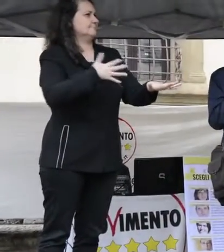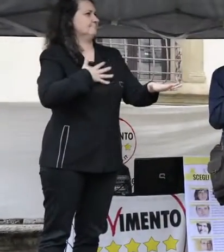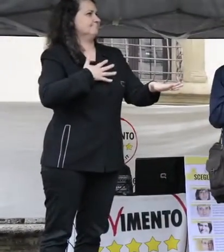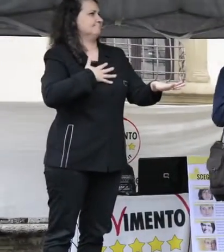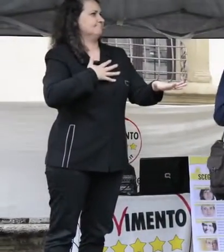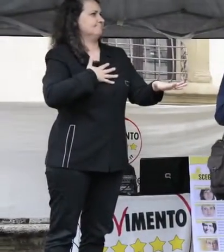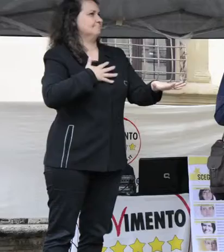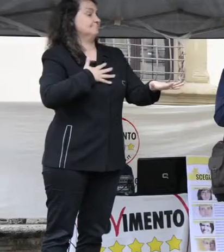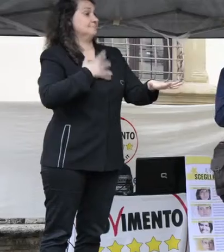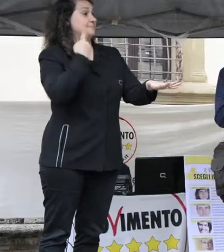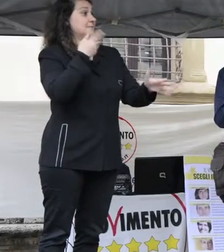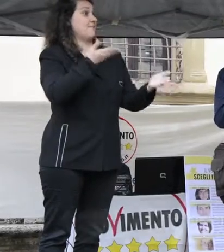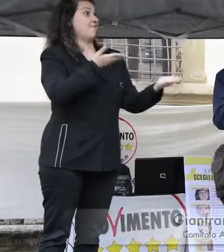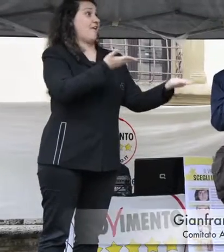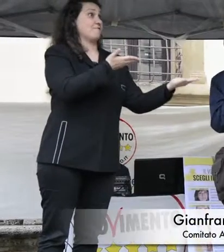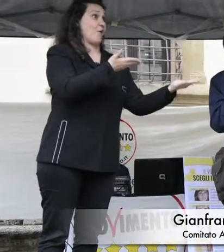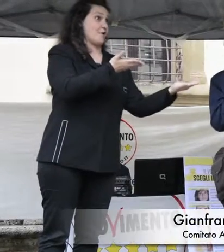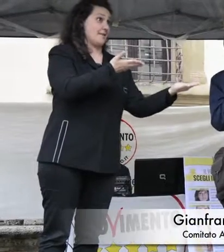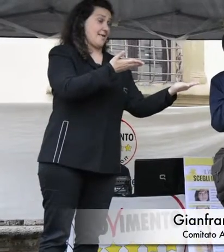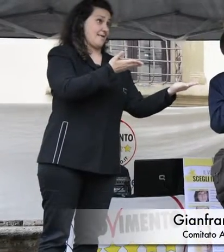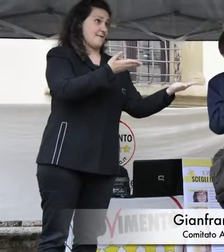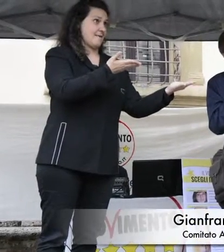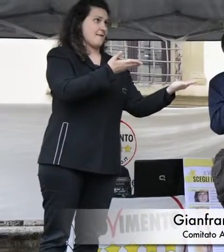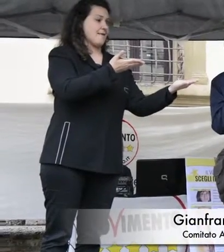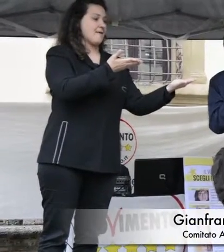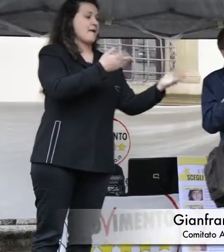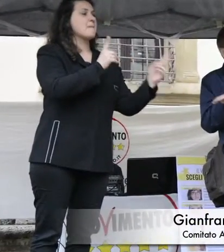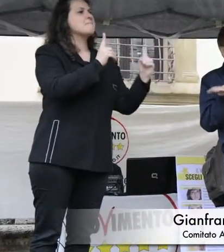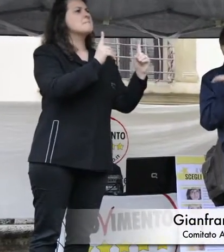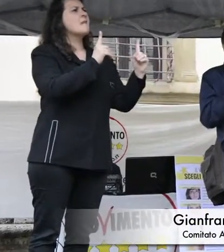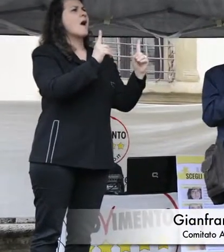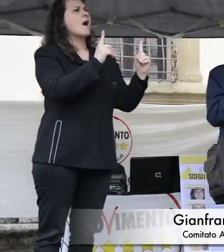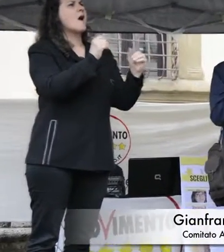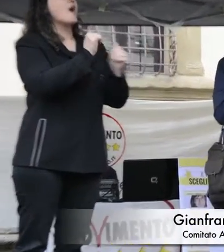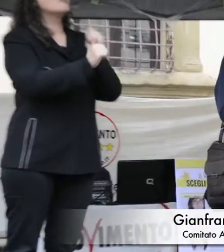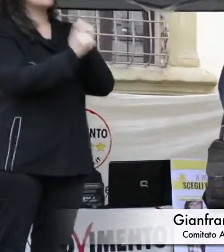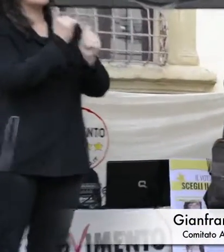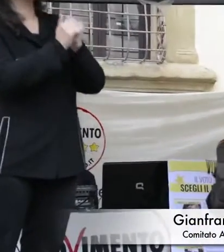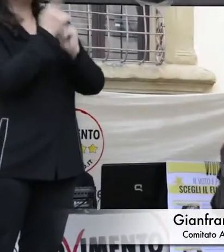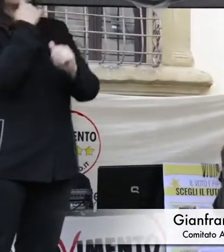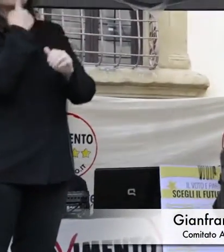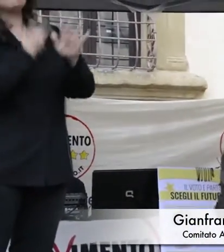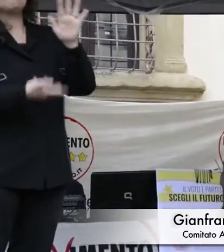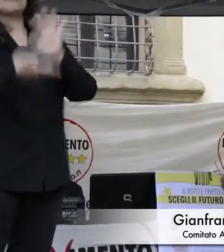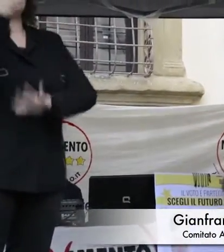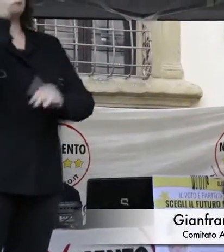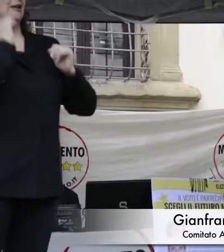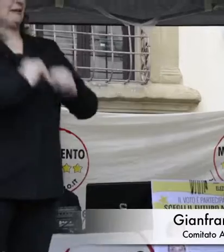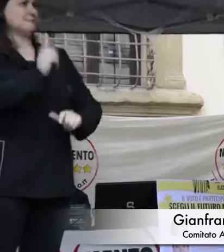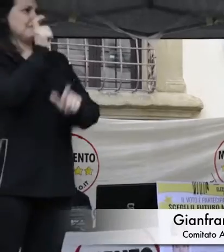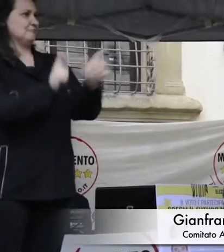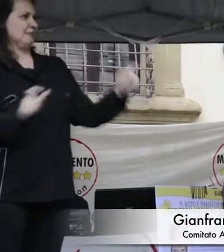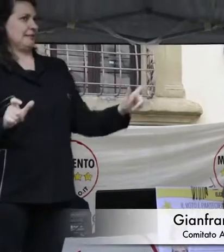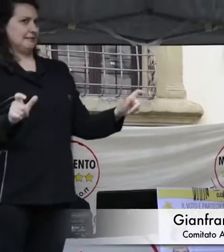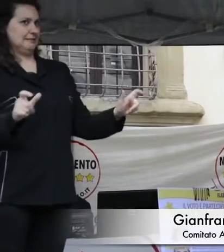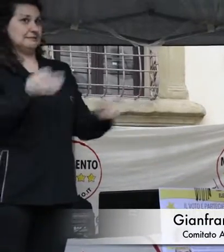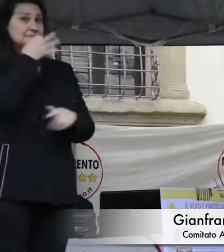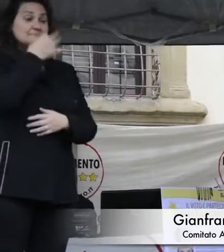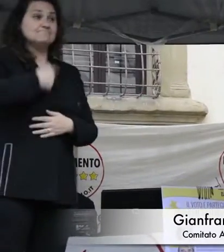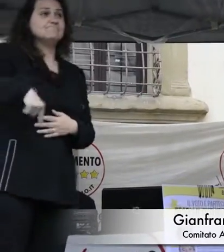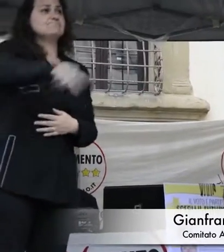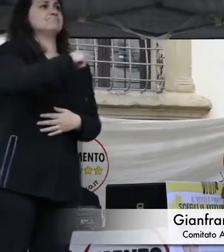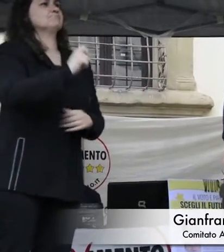favoriscono taluni, pochi, e però vanno a discapito della maggioranza della cittadinanza. Quindi noi